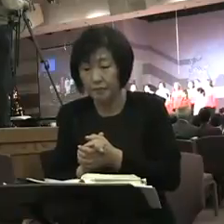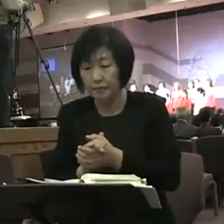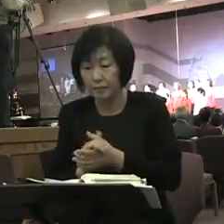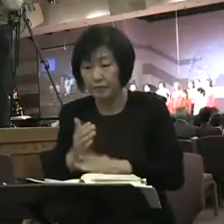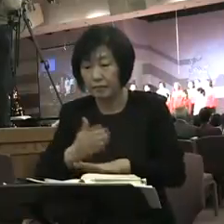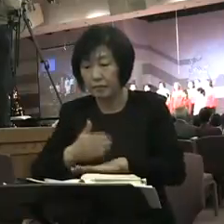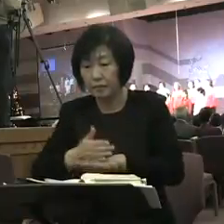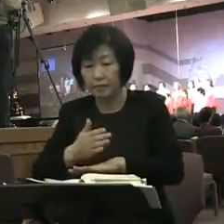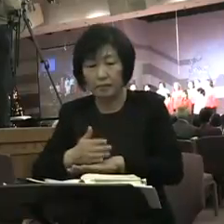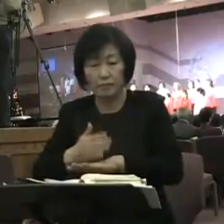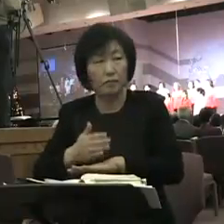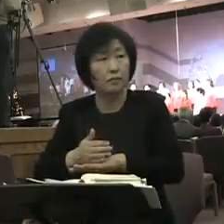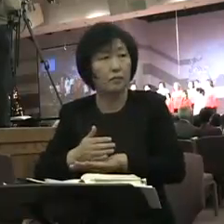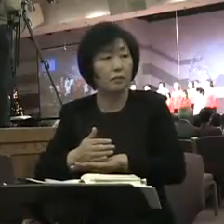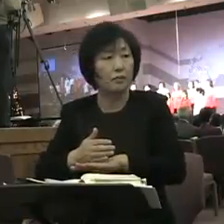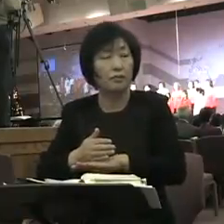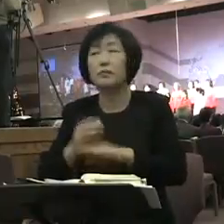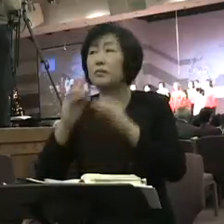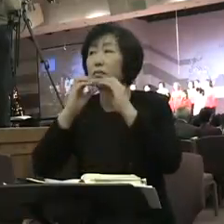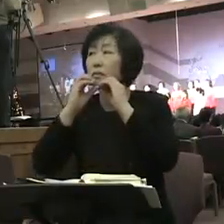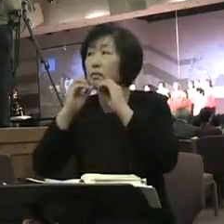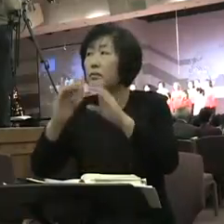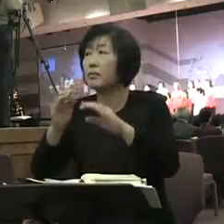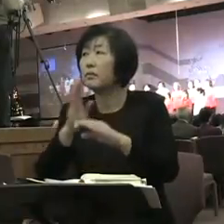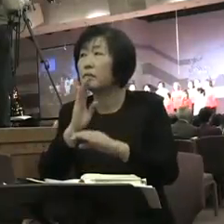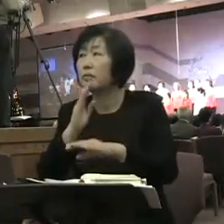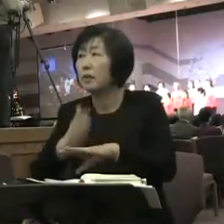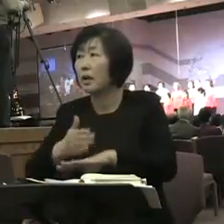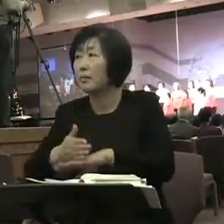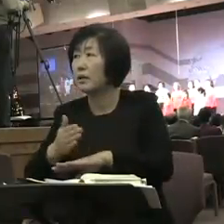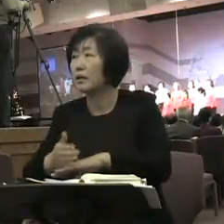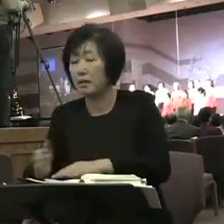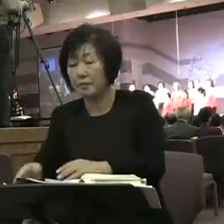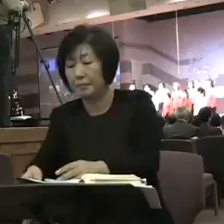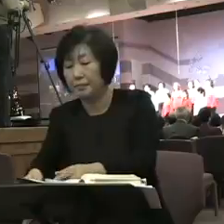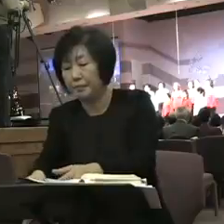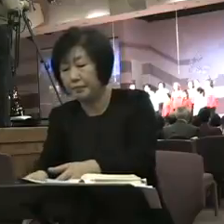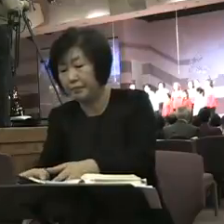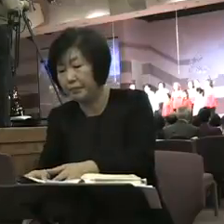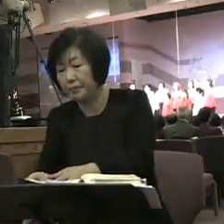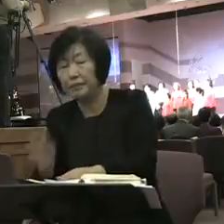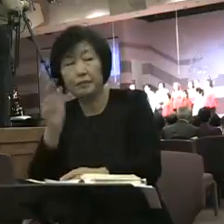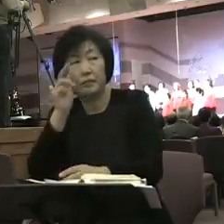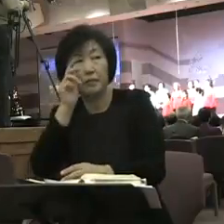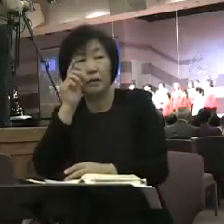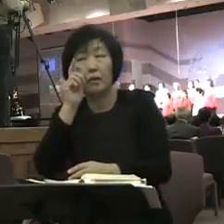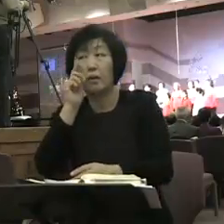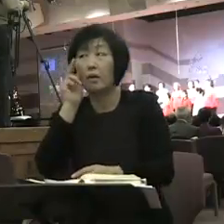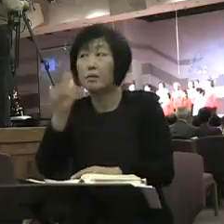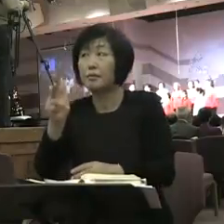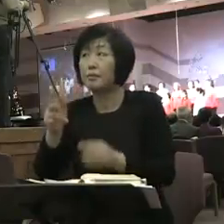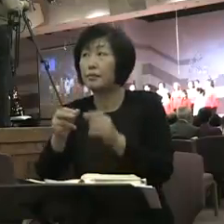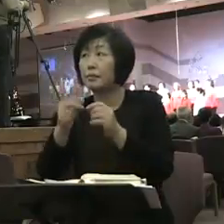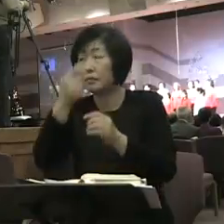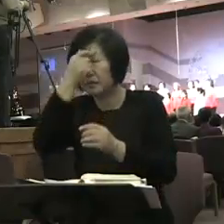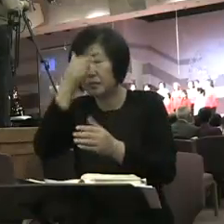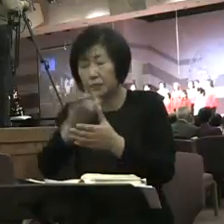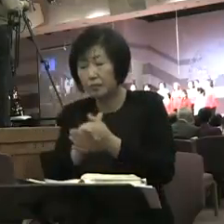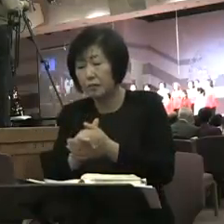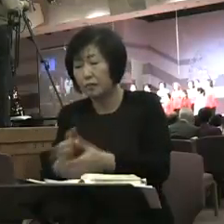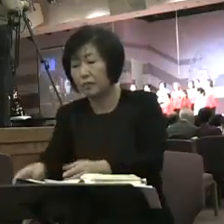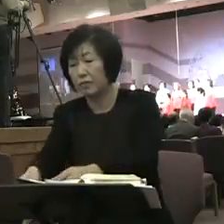할렐루야. 귀한 말씀 주신 선교사님 정말 감사합니다. 이제 여러분 한 주 동안 기도하시면서 준비하신